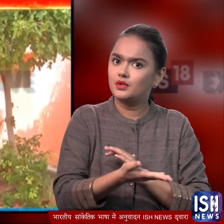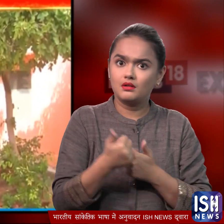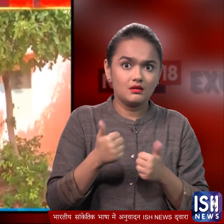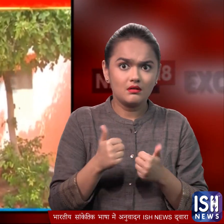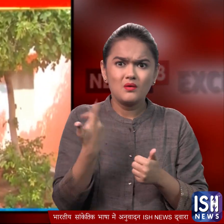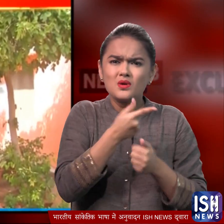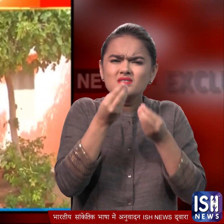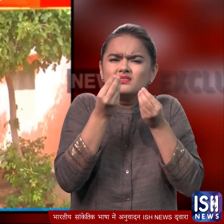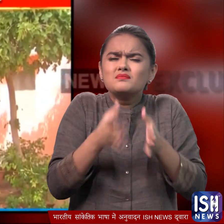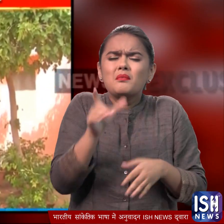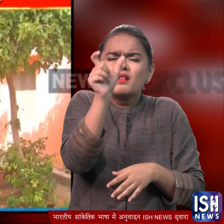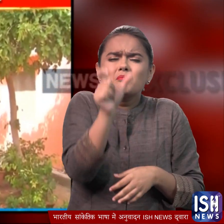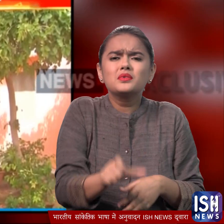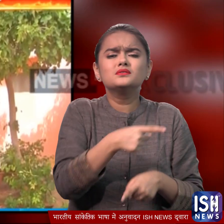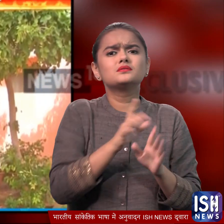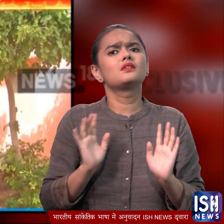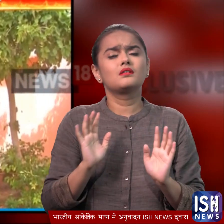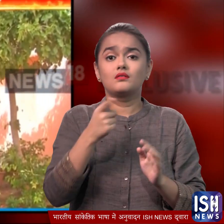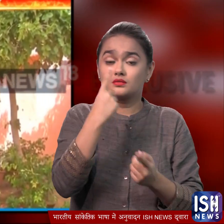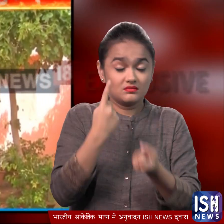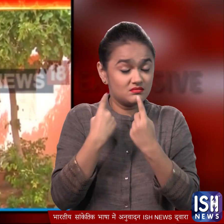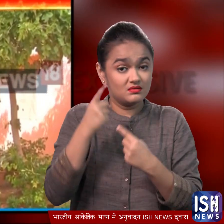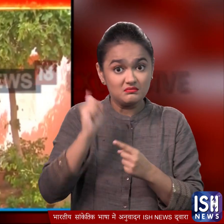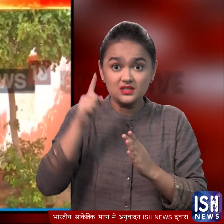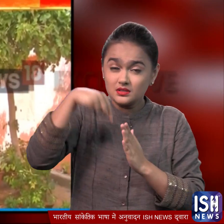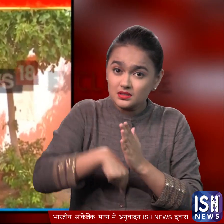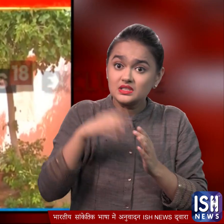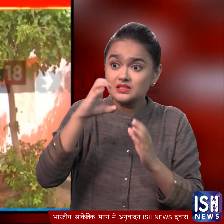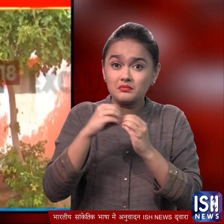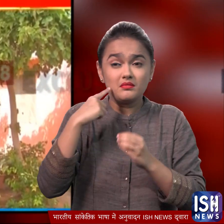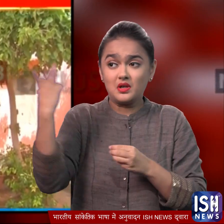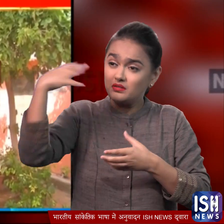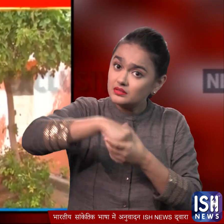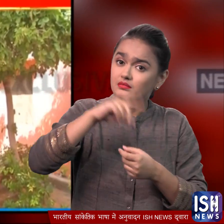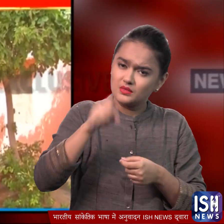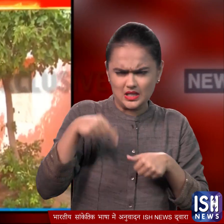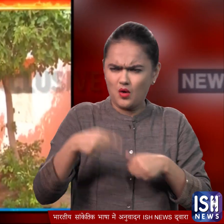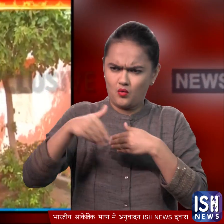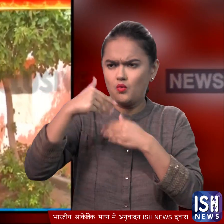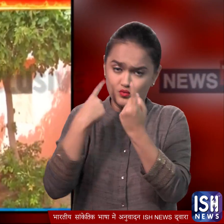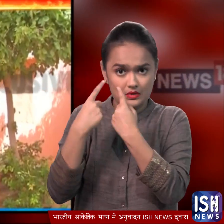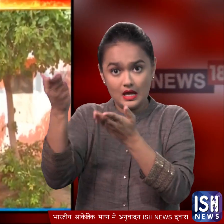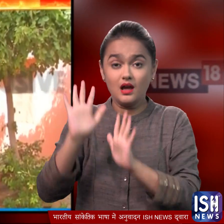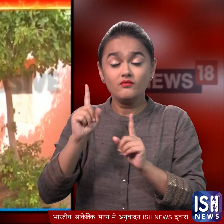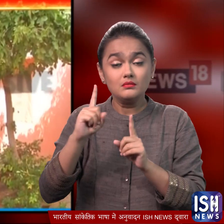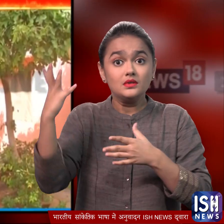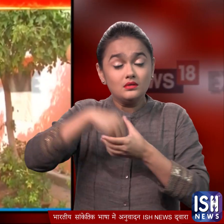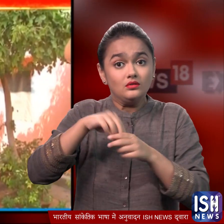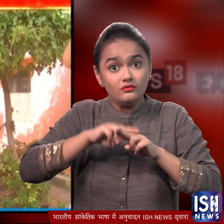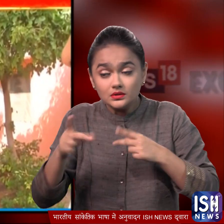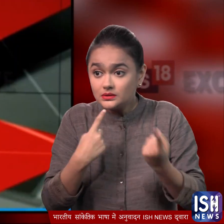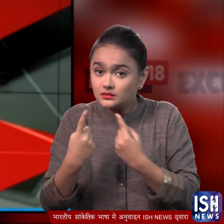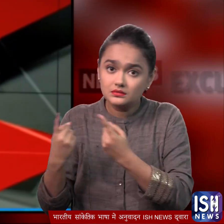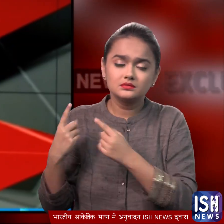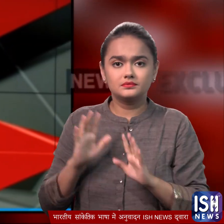ही नहीं होता। बहुत साहसी व्यक्ति थे। कुछ इसके पीछे जांच की जो जांच होगी, सीबीआई जांच हम लोग पूरा हुआ है कि इनकी सीबीआई जांच की जाए।